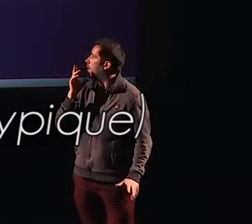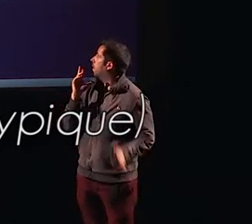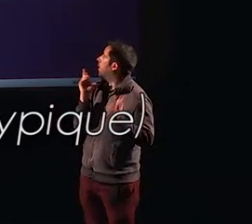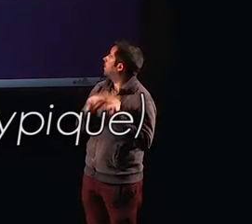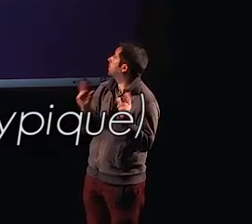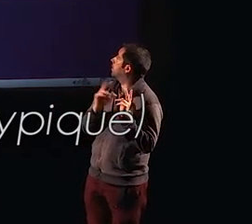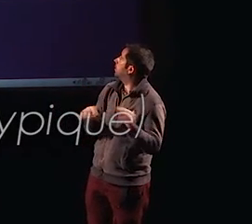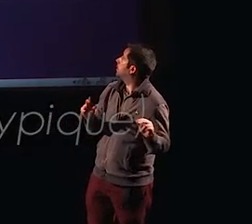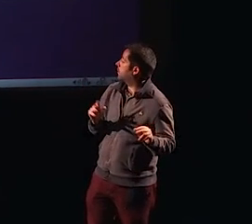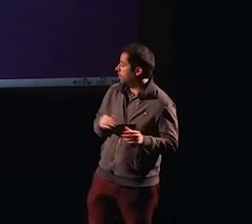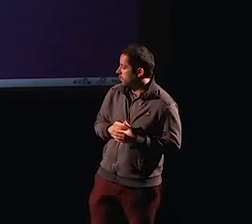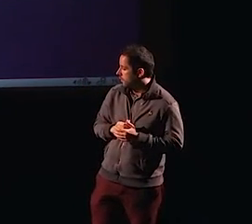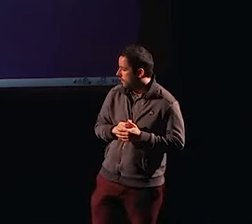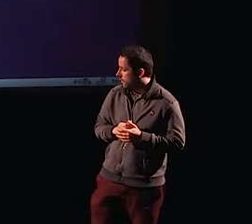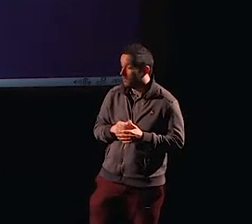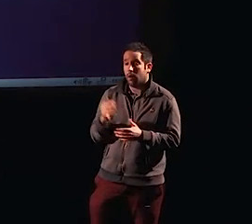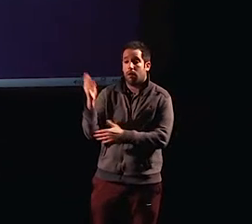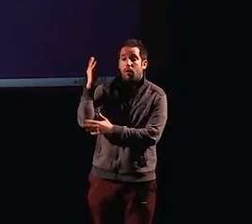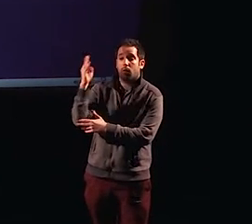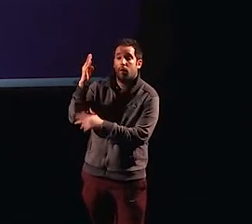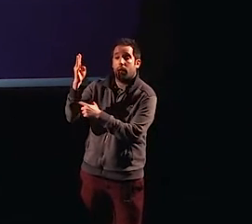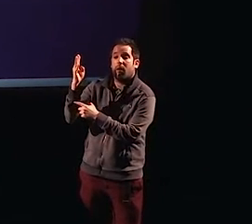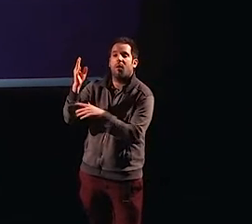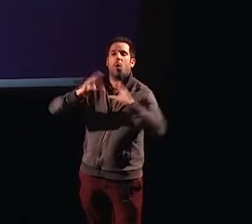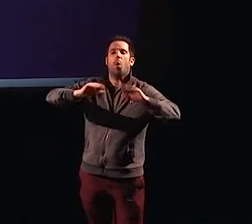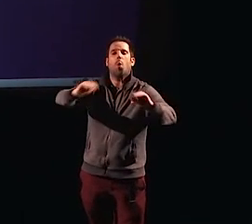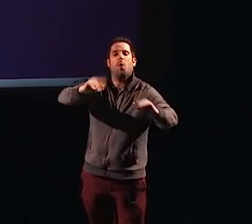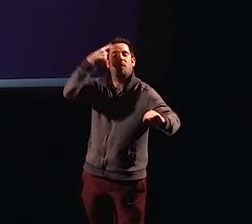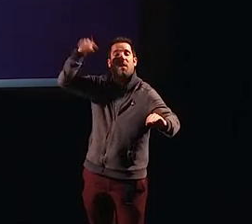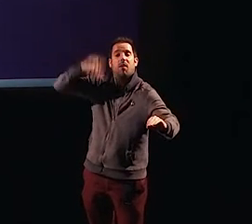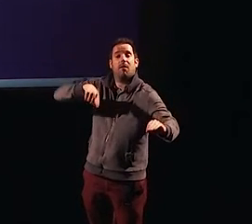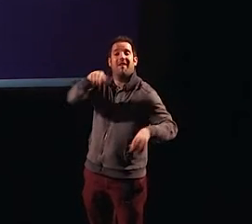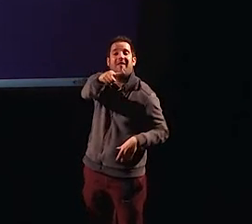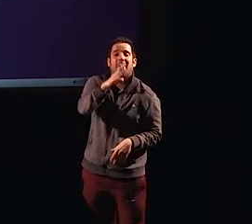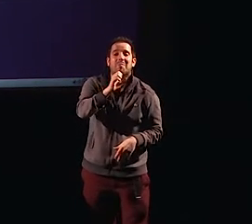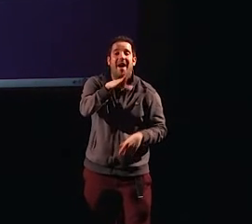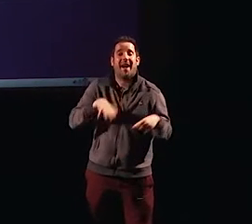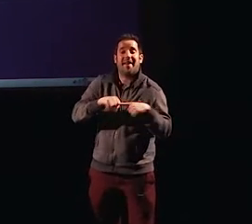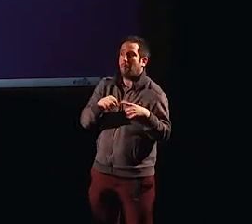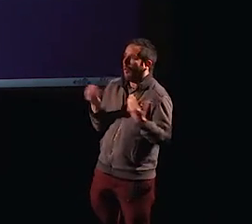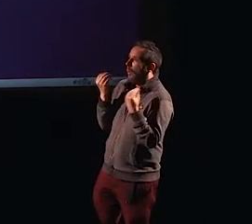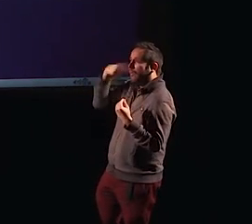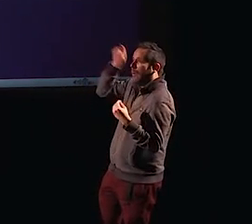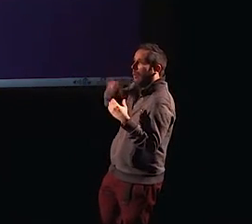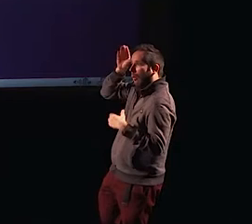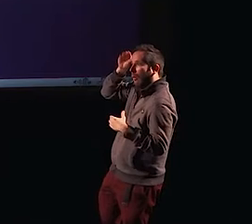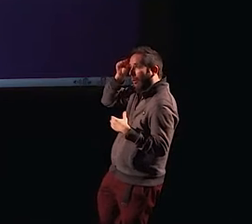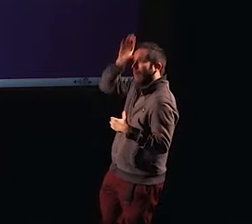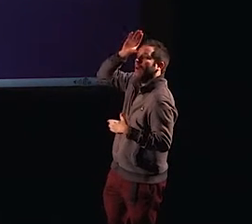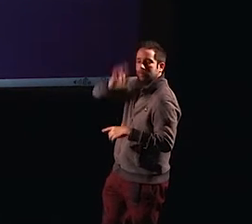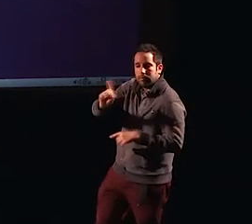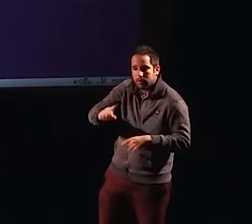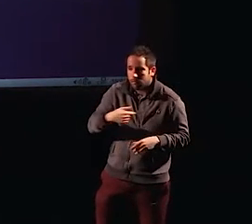est cette conférence ne sera pas un cours de philosophie. Pour ceux qui voulaient rattraper pour le bac, bah, c'était dommage. Parce